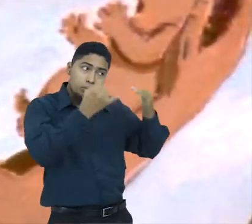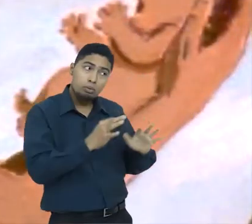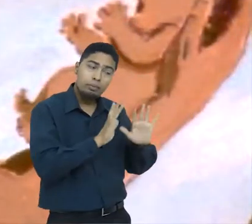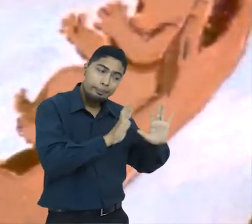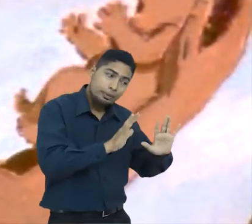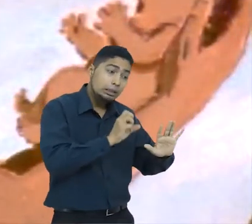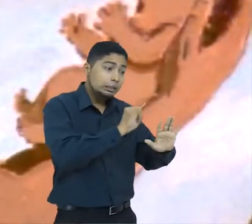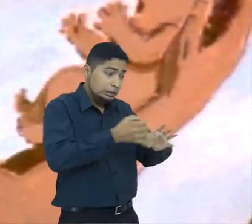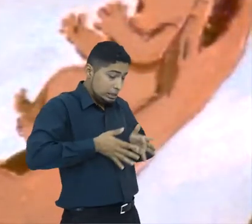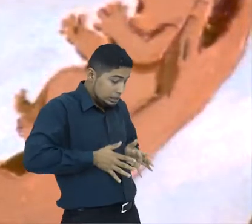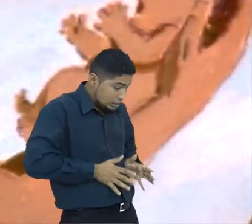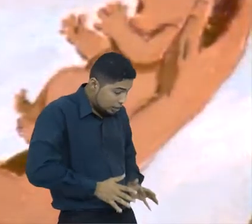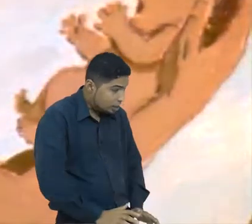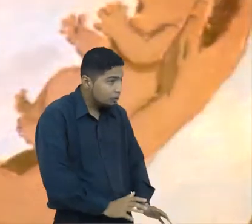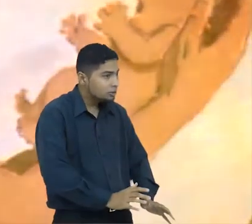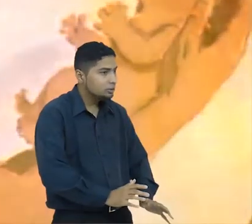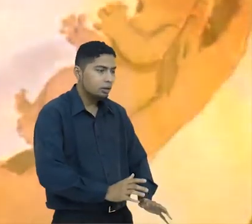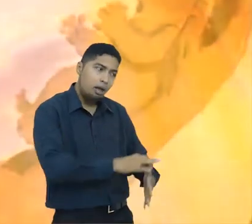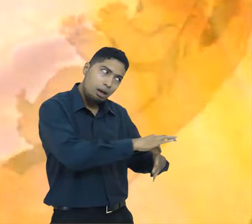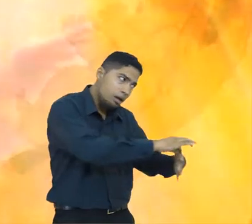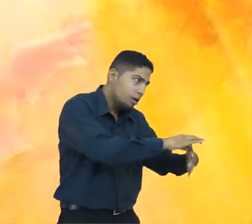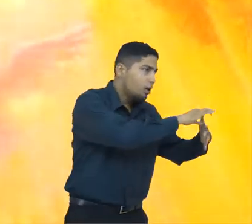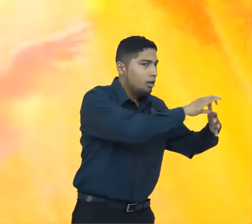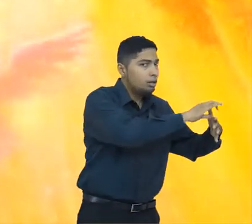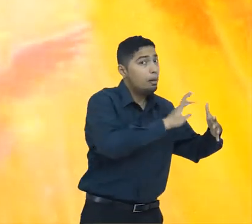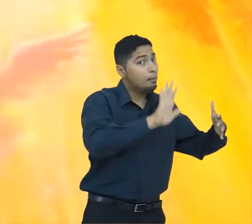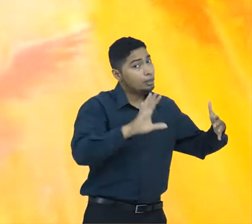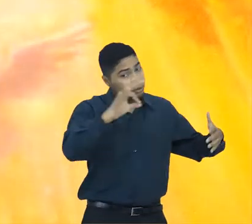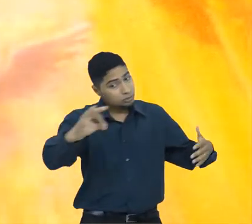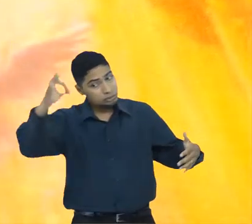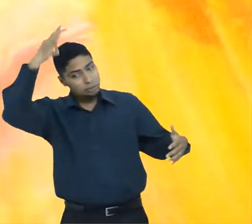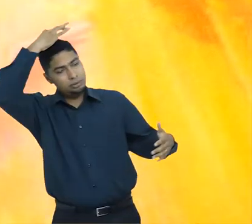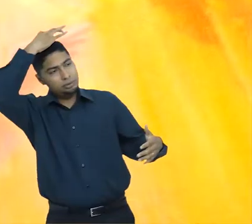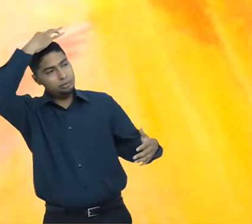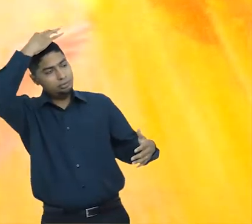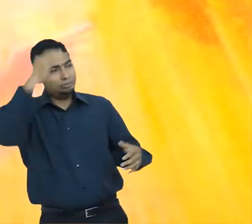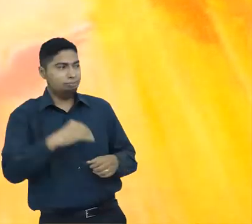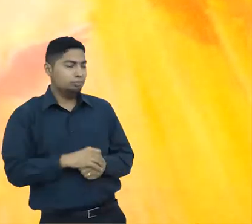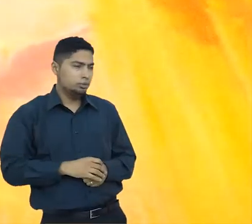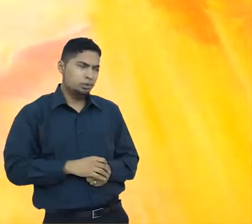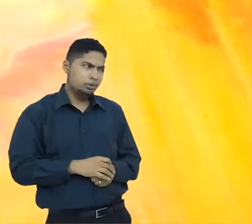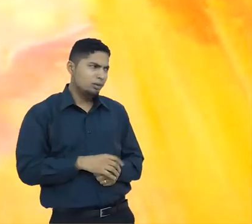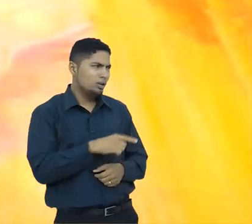carne, e quem nasce do Espírito é Espírito. Não fique admirado de eu ter dito que você precisa nascer de